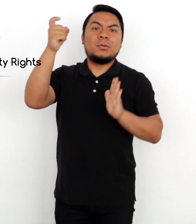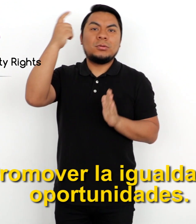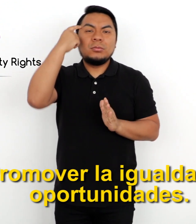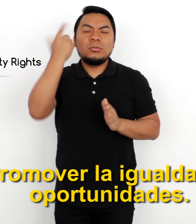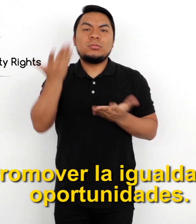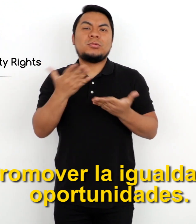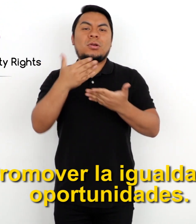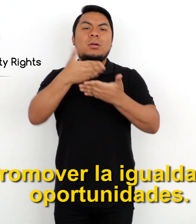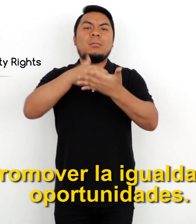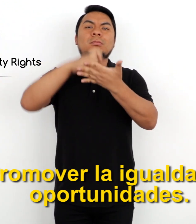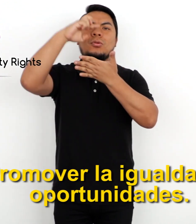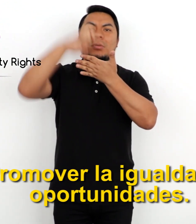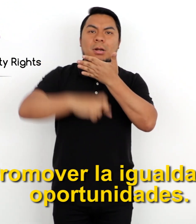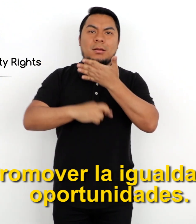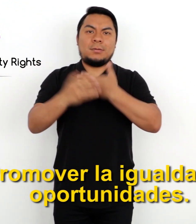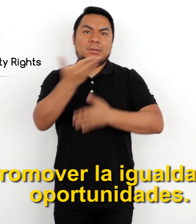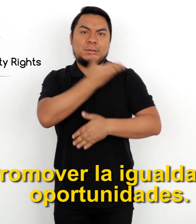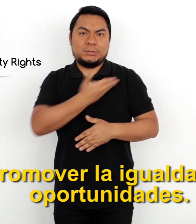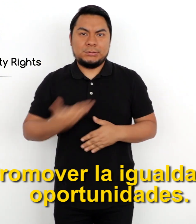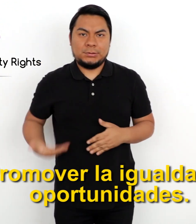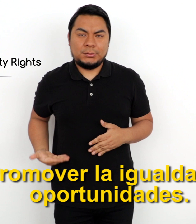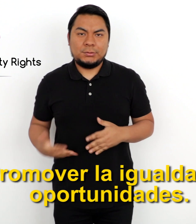PROMOVER LA IGUALDAD DE OPORTUNIDADES